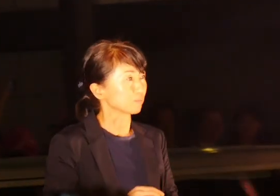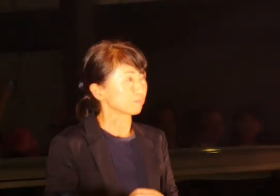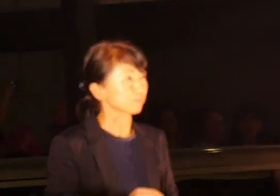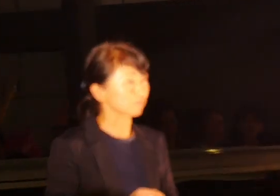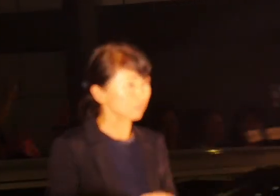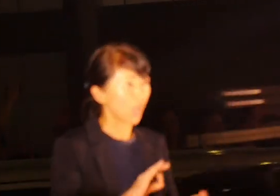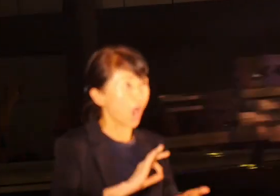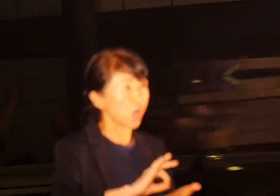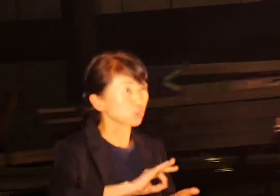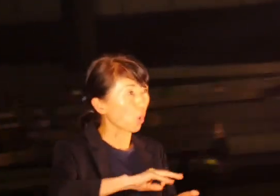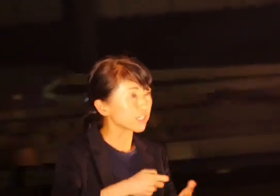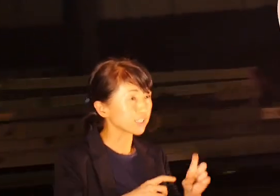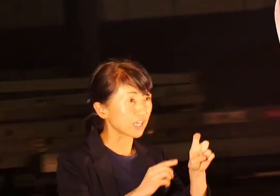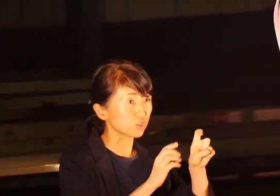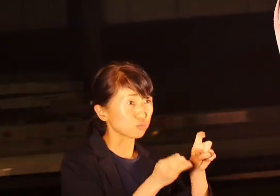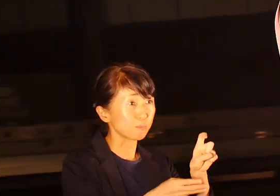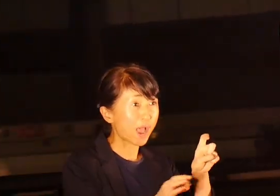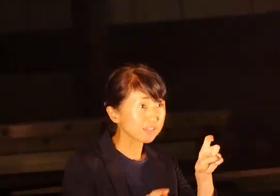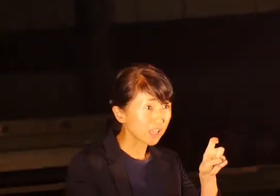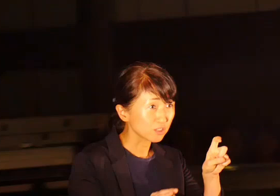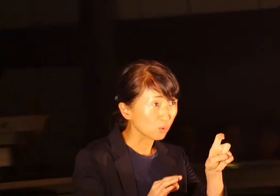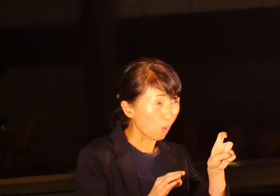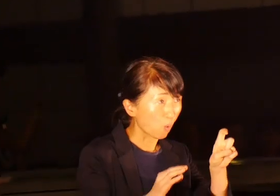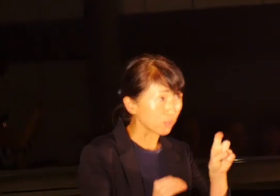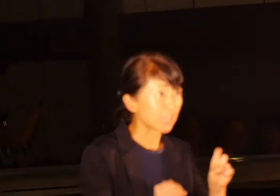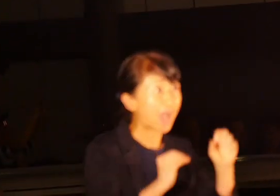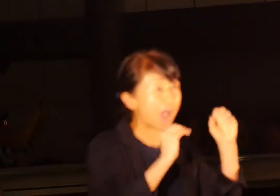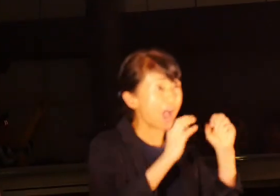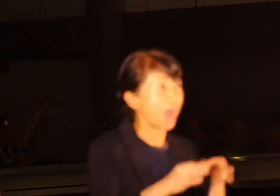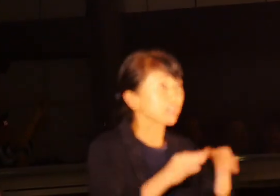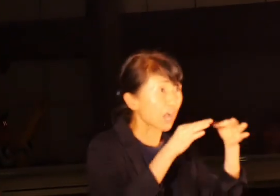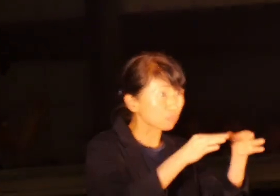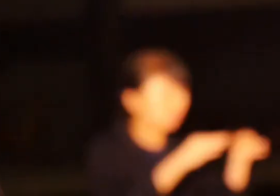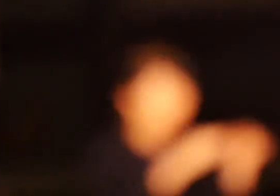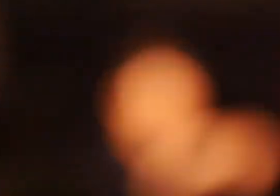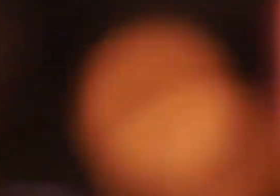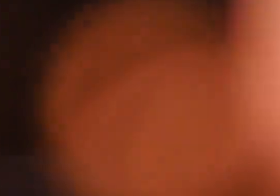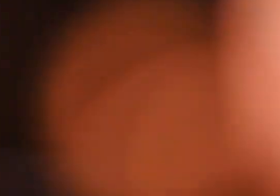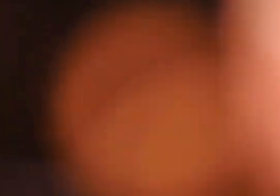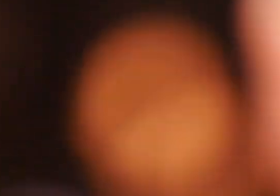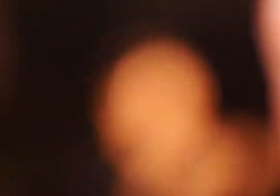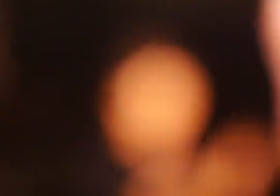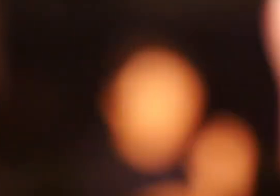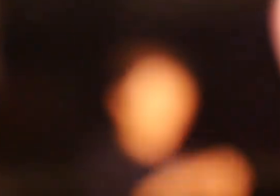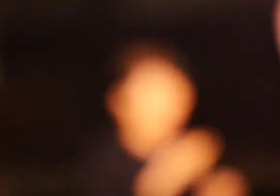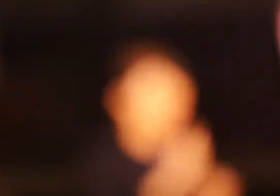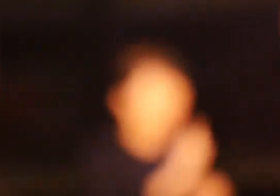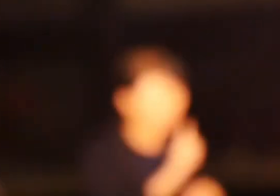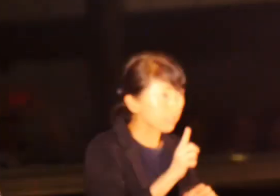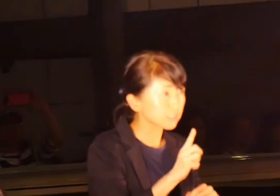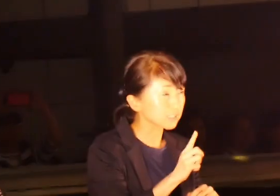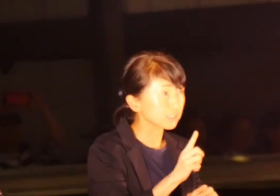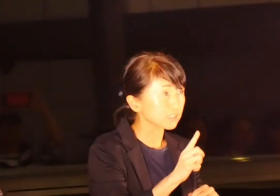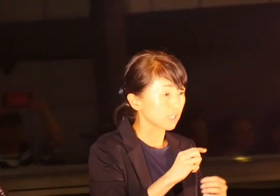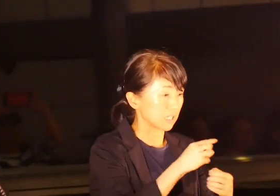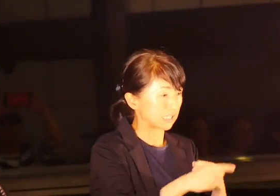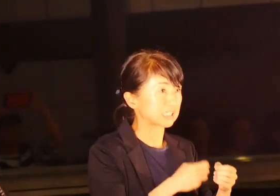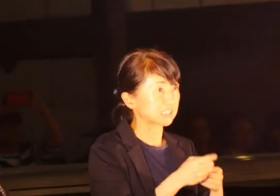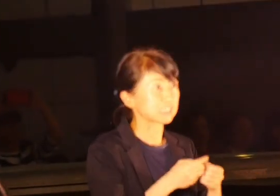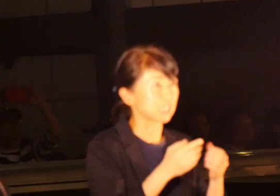消費税 10% になってしまえばどういうことになるか。おそらく多くの方々が1年間